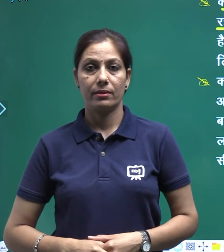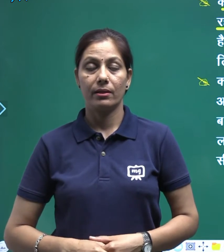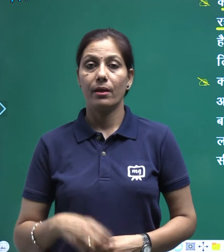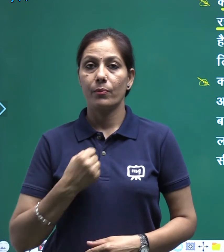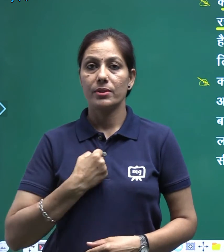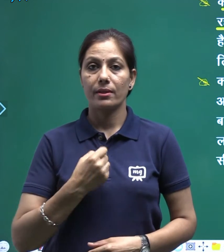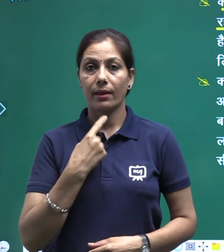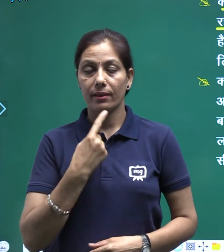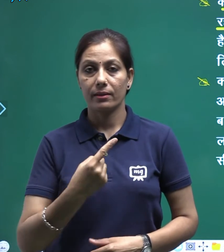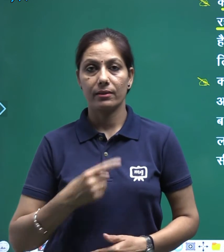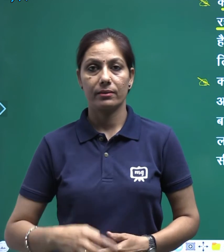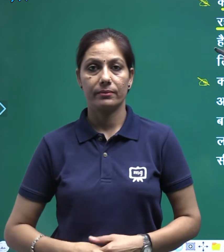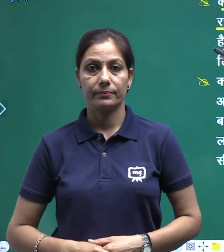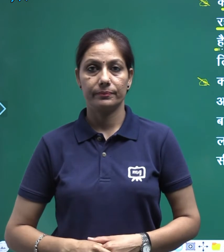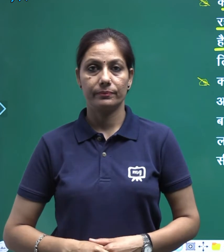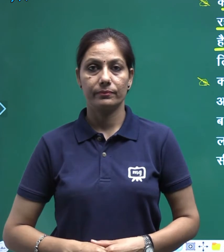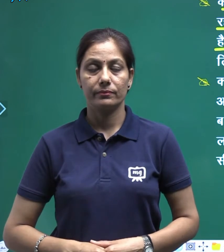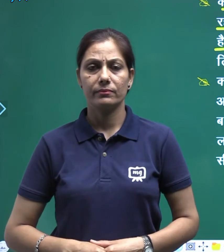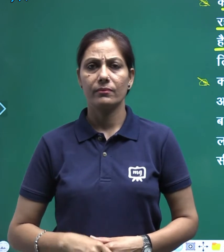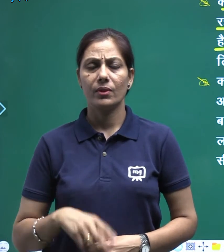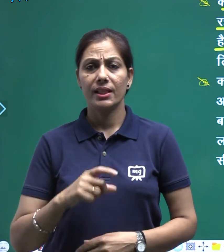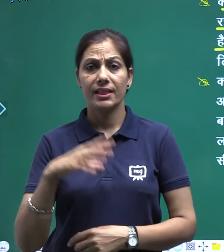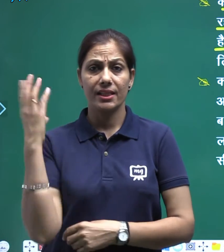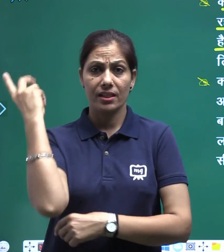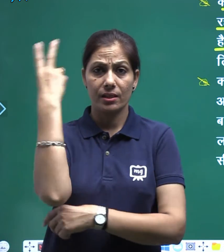मुझसे कहती है कि दिन भर